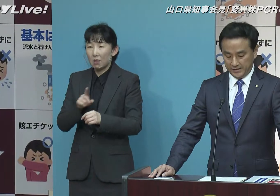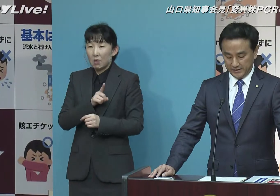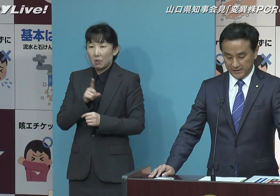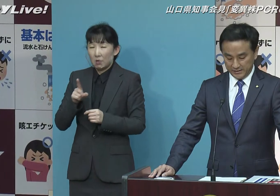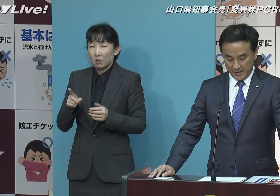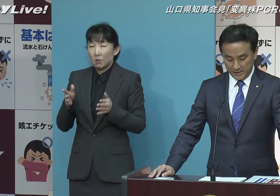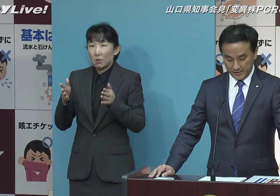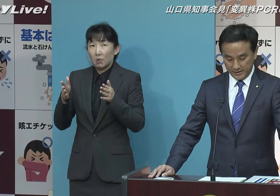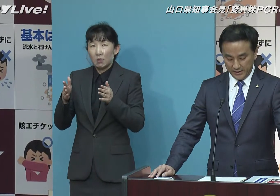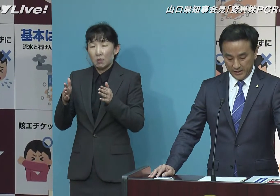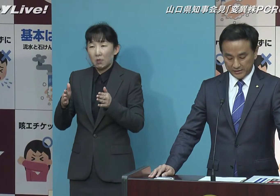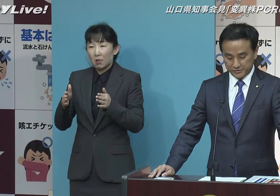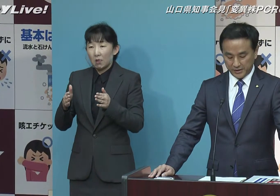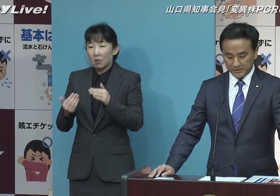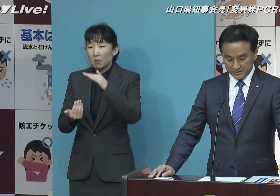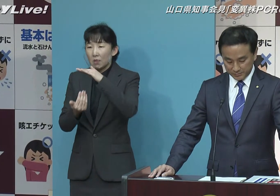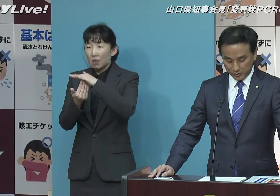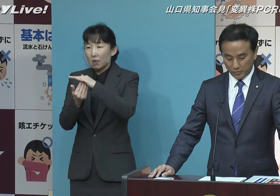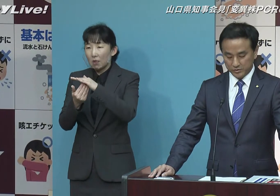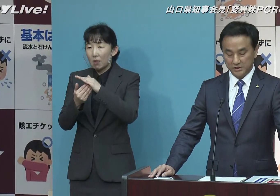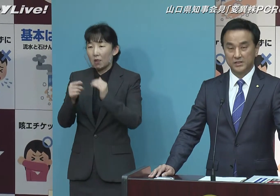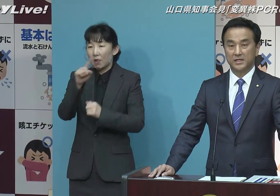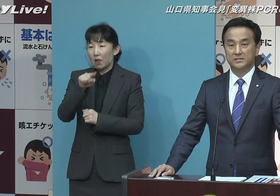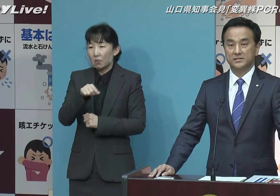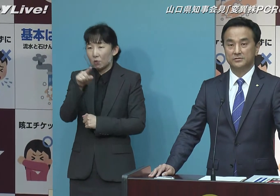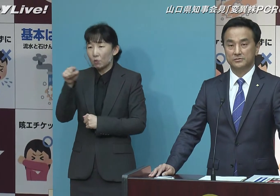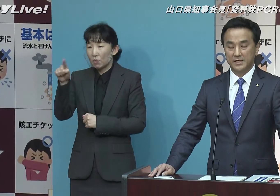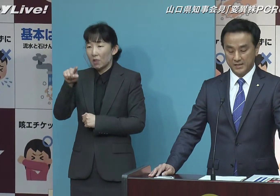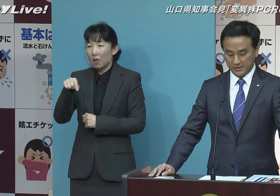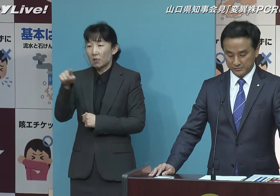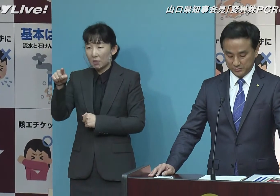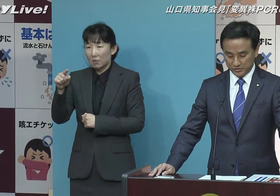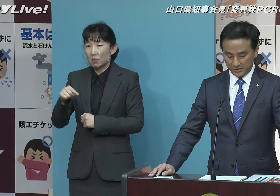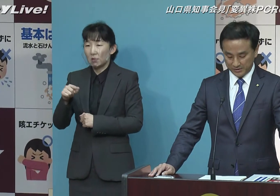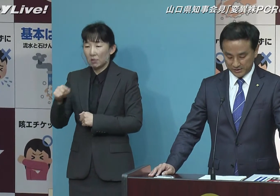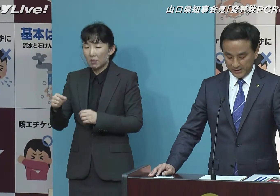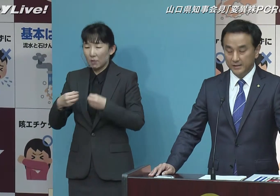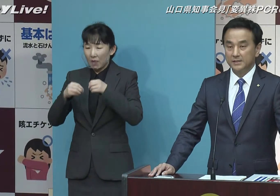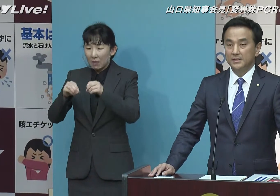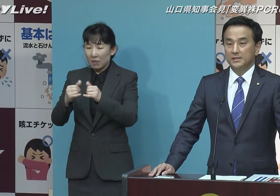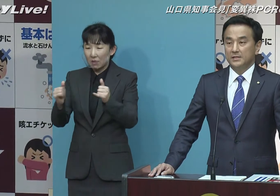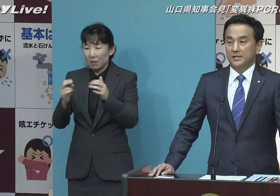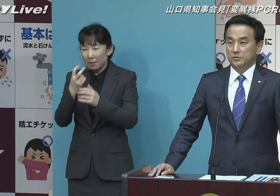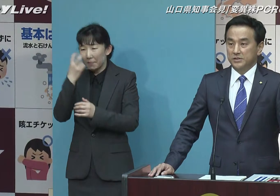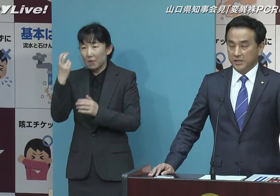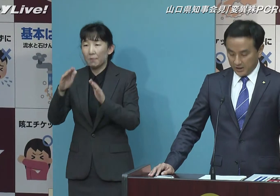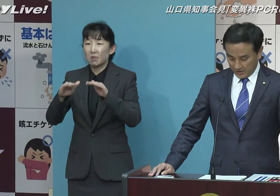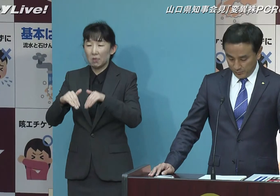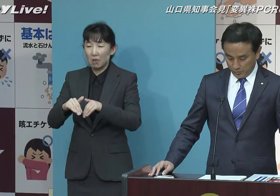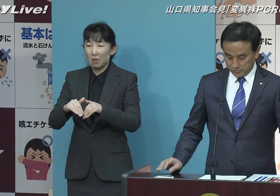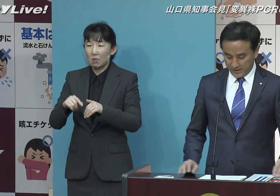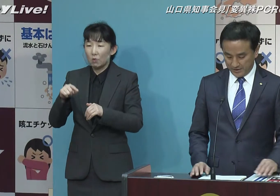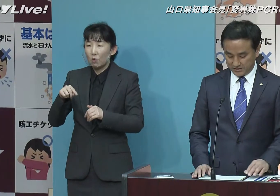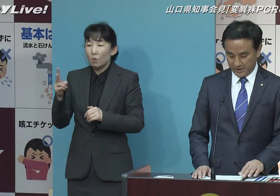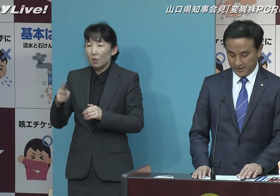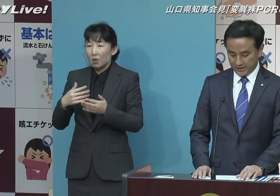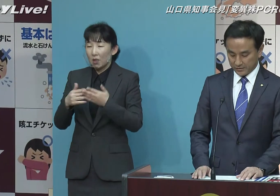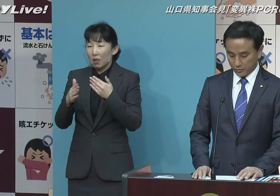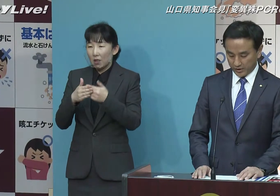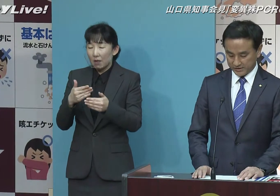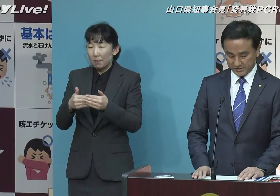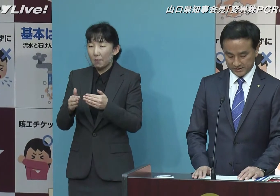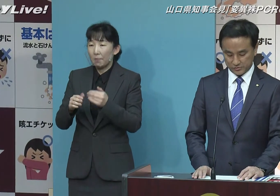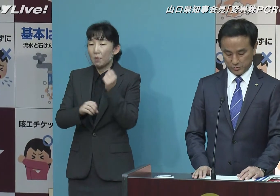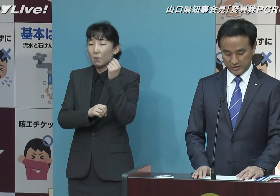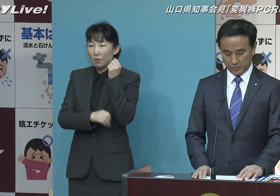で最多で88人もの新規感染者数が確認もされましたが、そうした経験も踏まえまして、